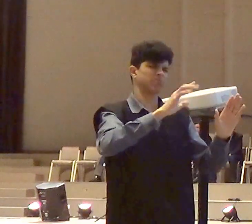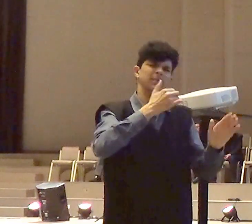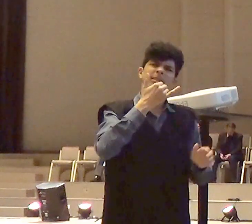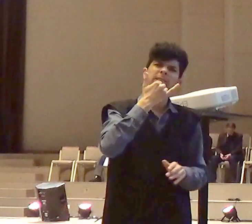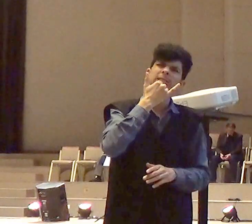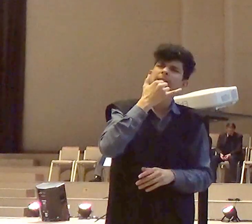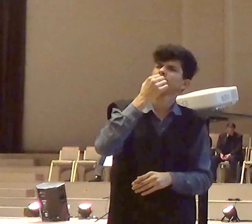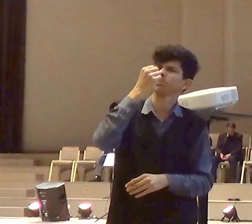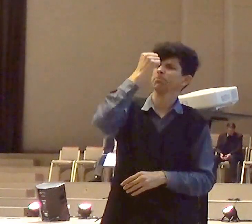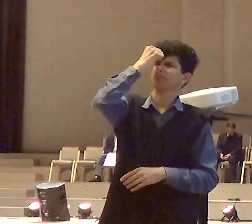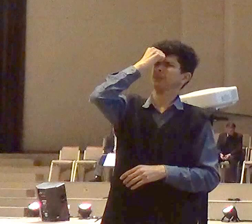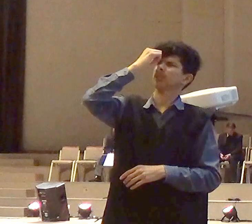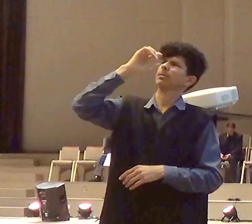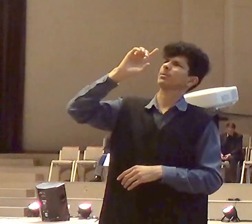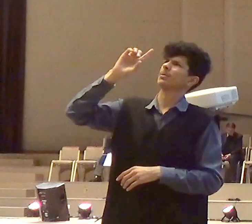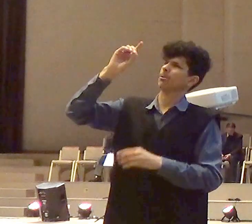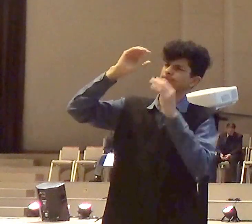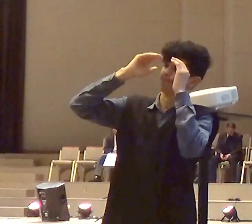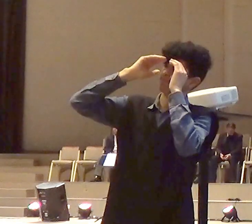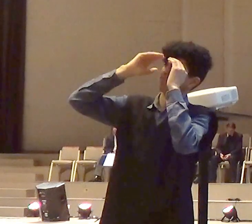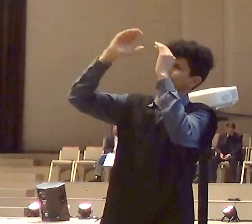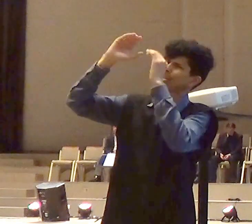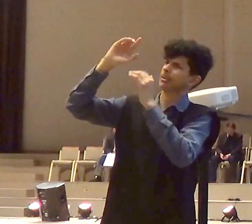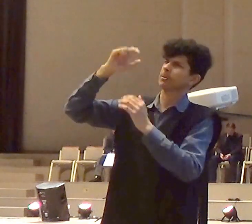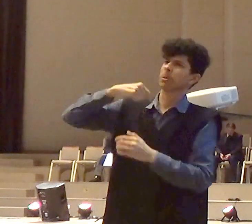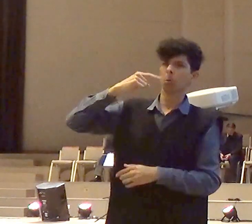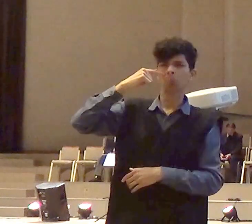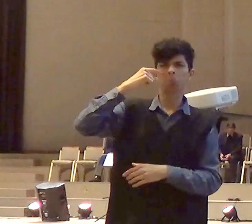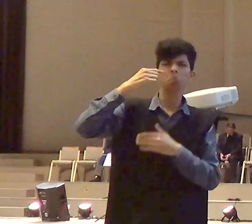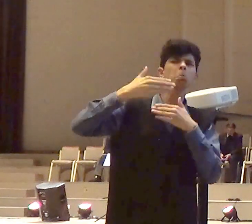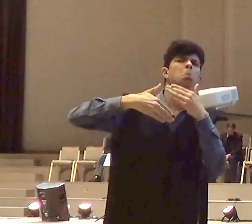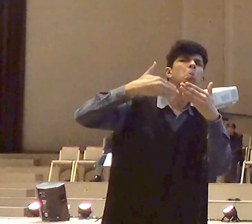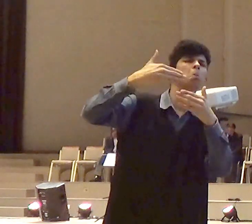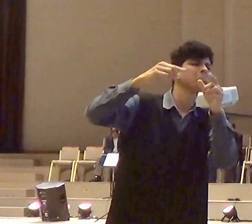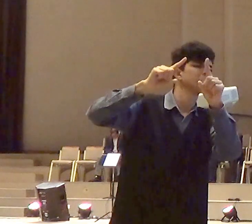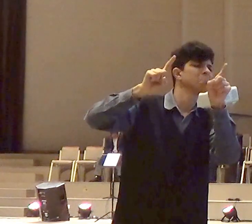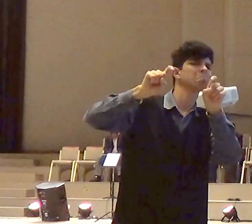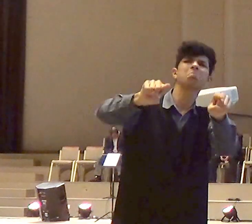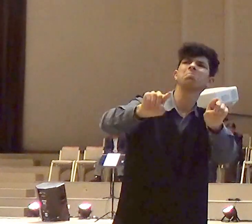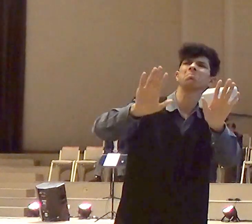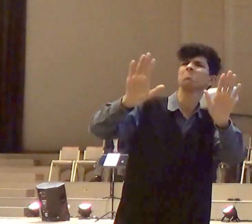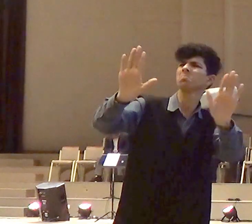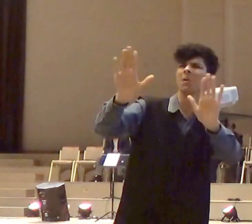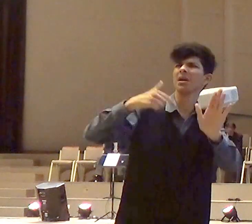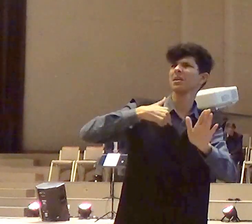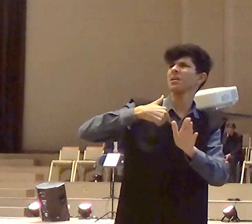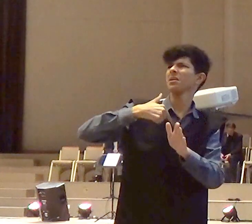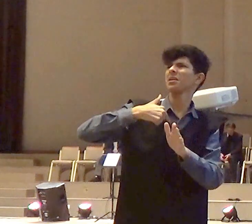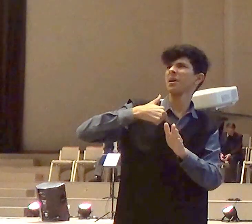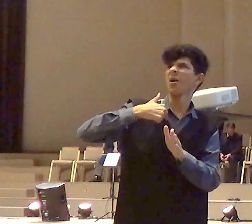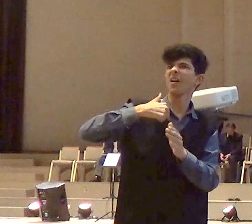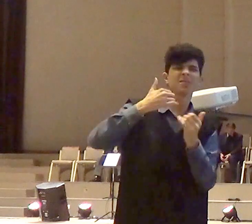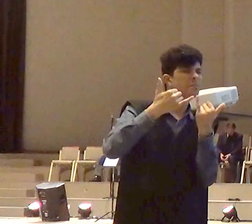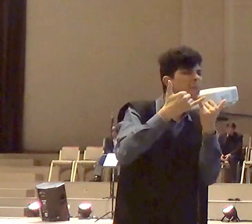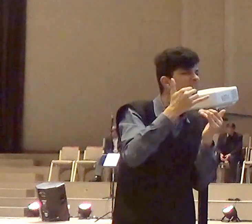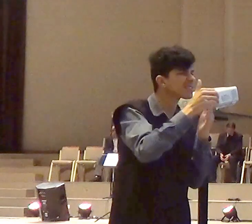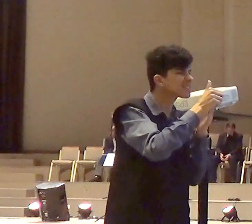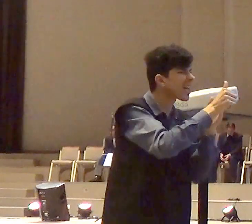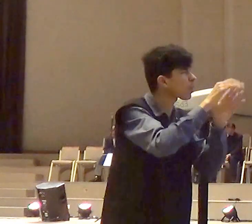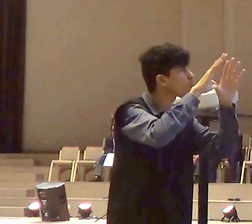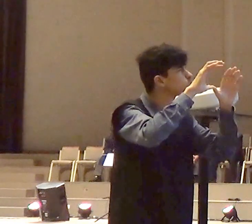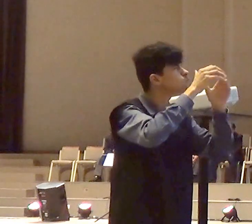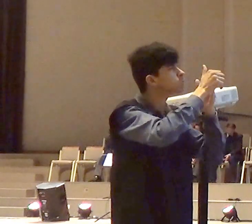e eu vou me colocar nas tuas mãos eu não sei qual é o próximo passo mas eu vou seguir a nuvem